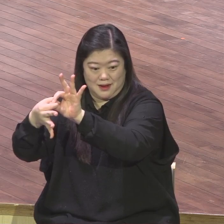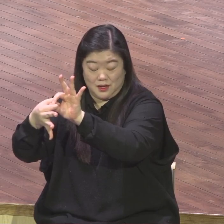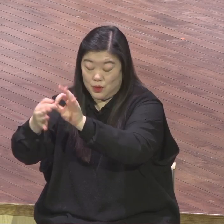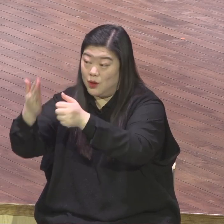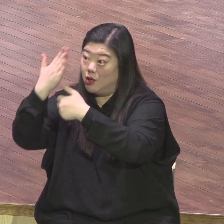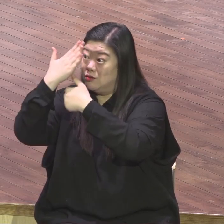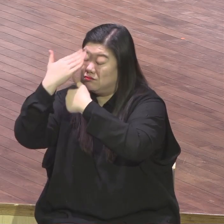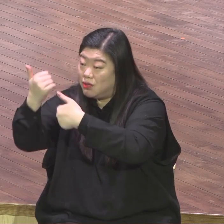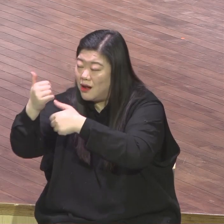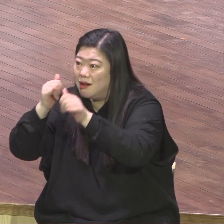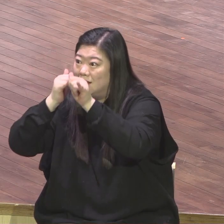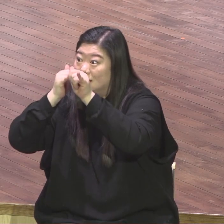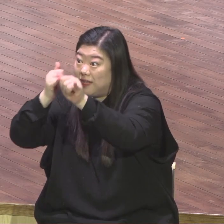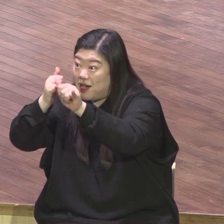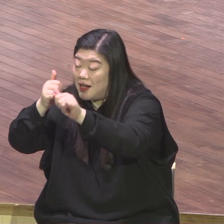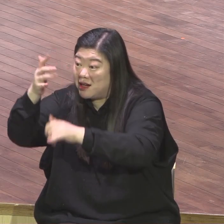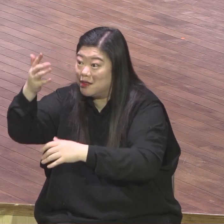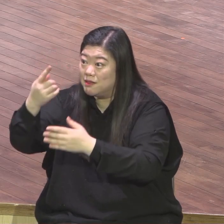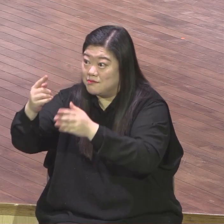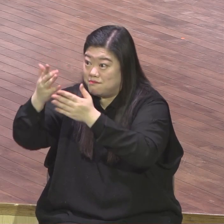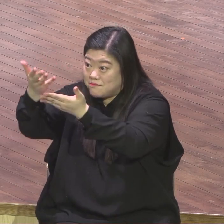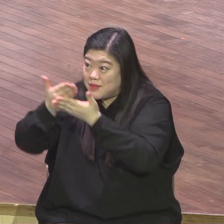도전. 이 응답을